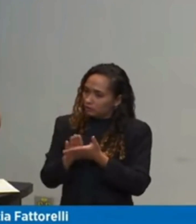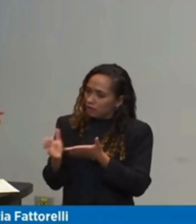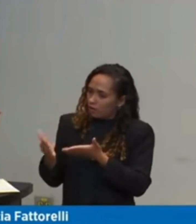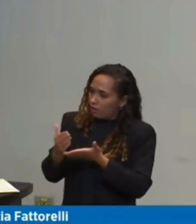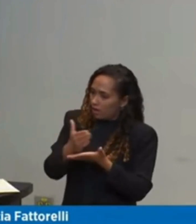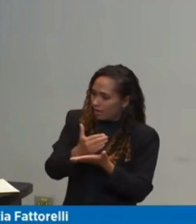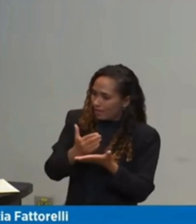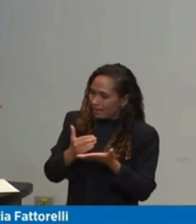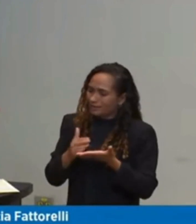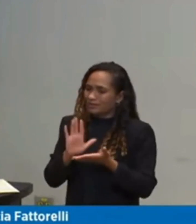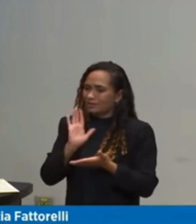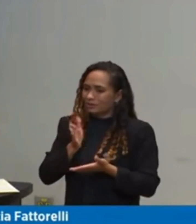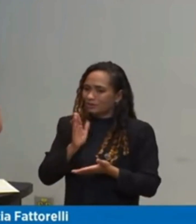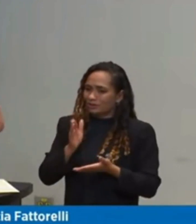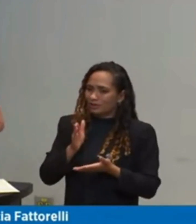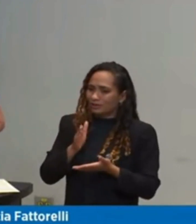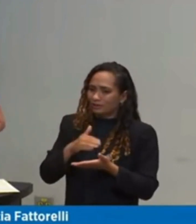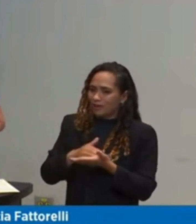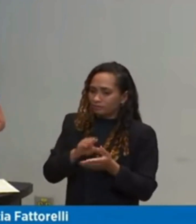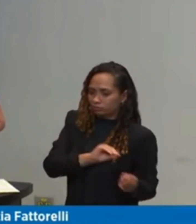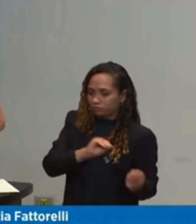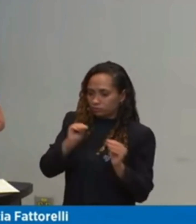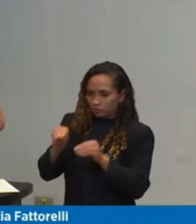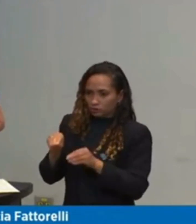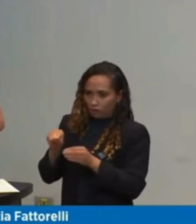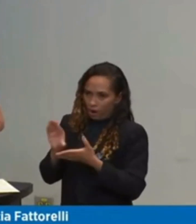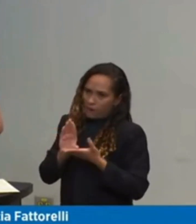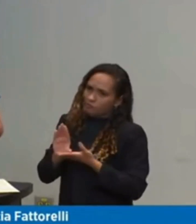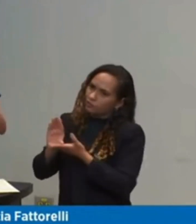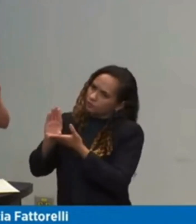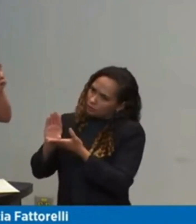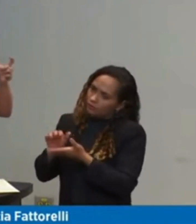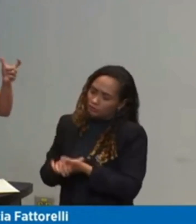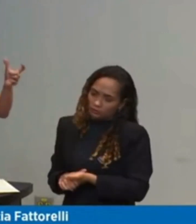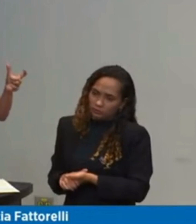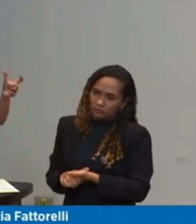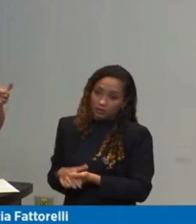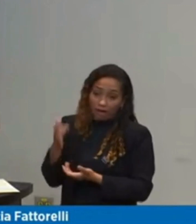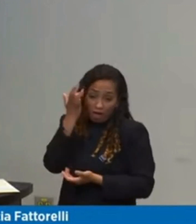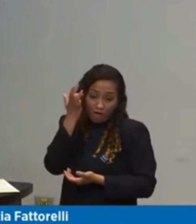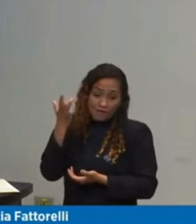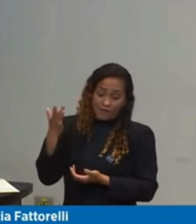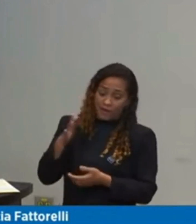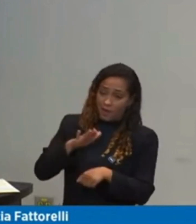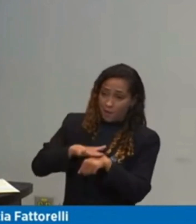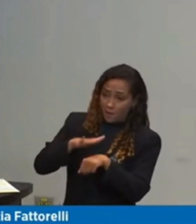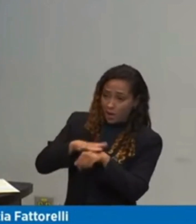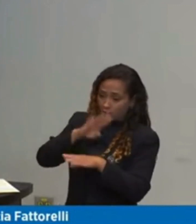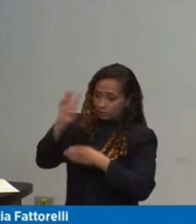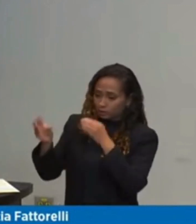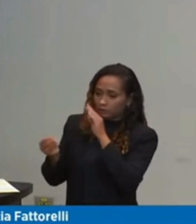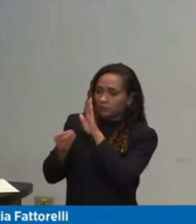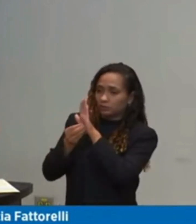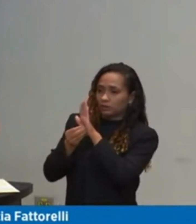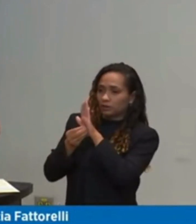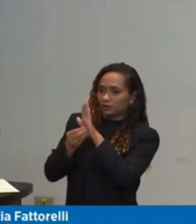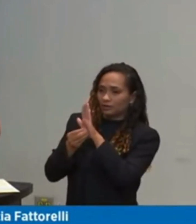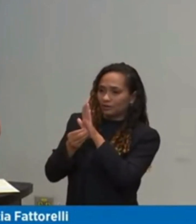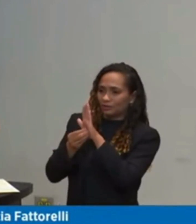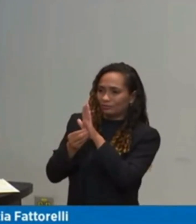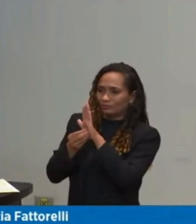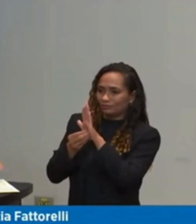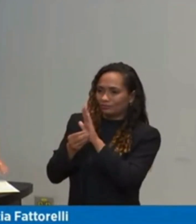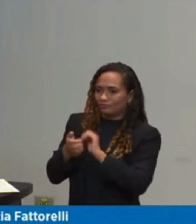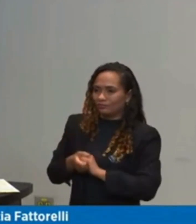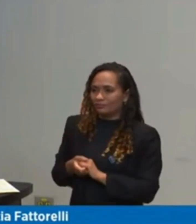arrecadação já vai estar desviada para o Conselho. Então, vai facilitar ainda mais a implementação de um esquema como